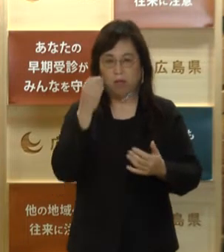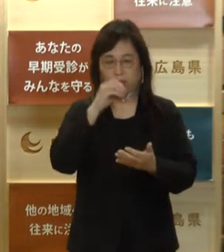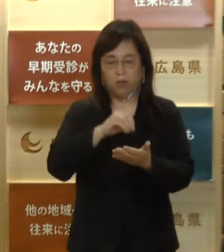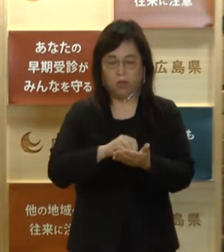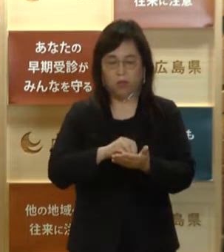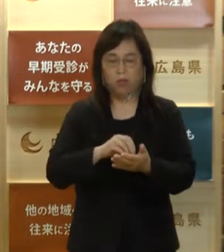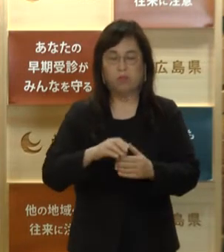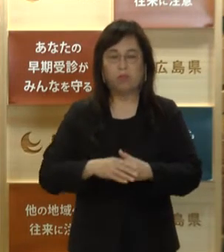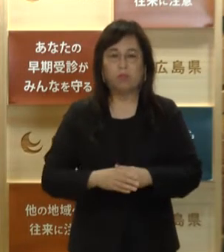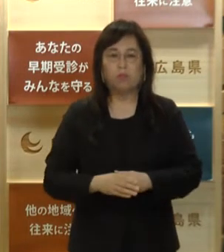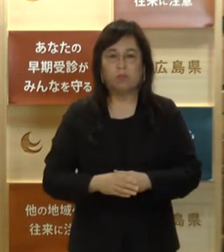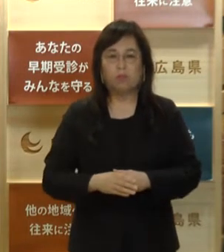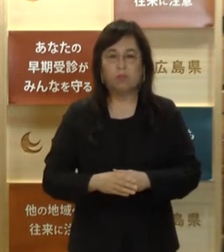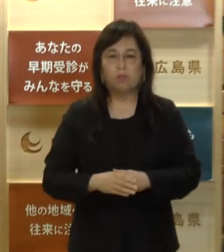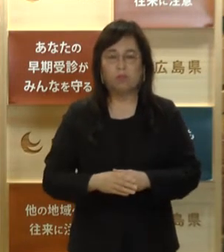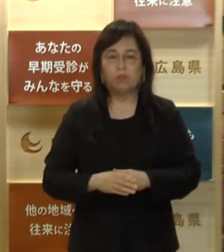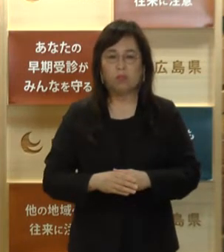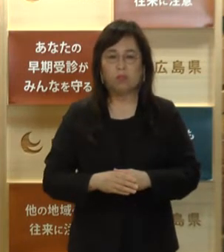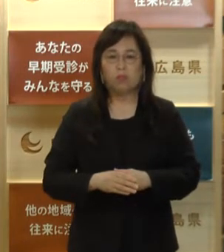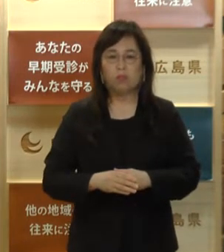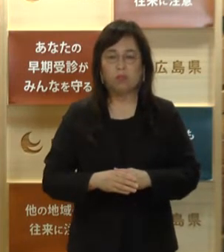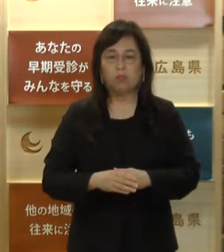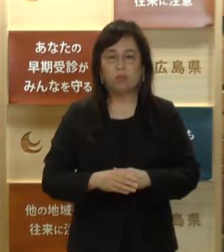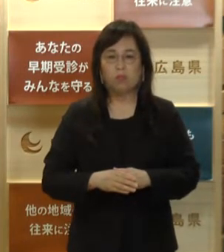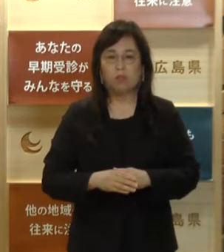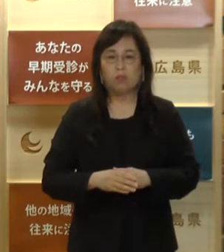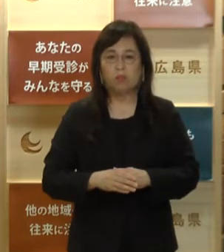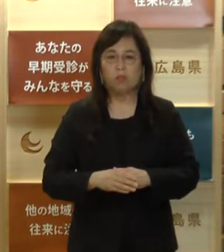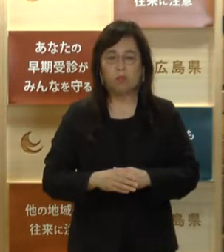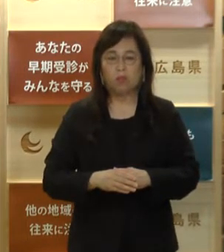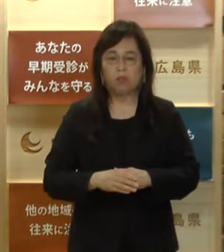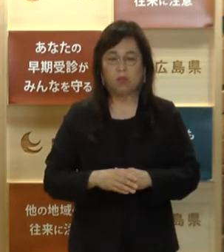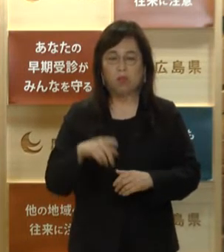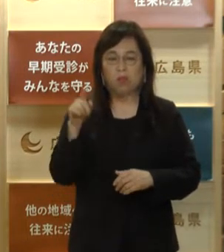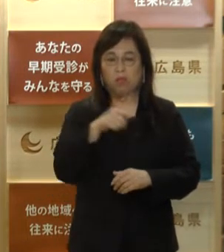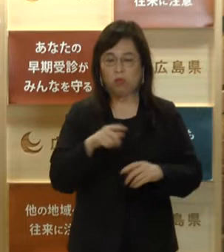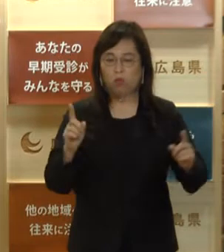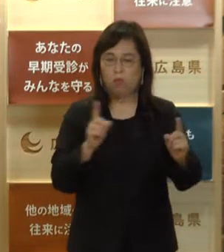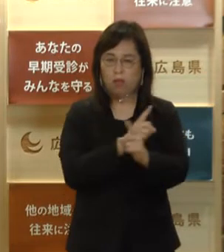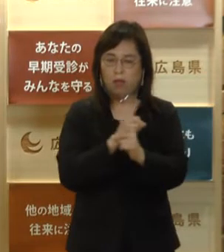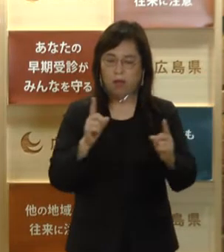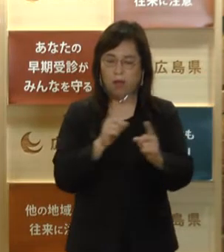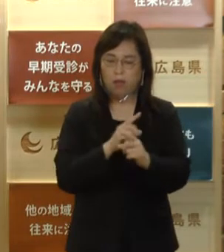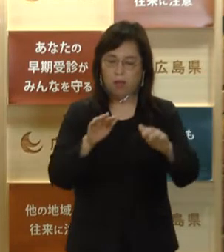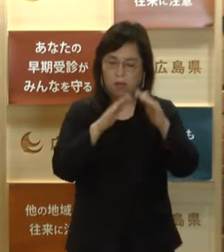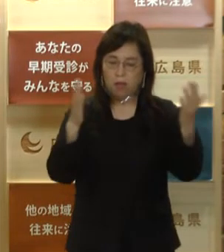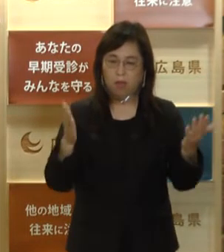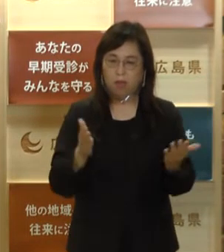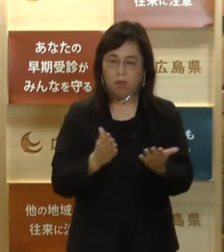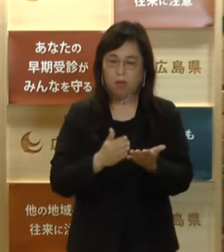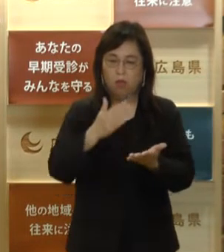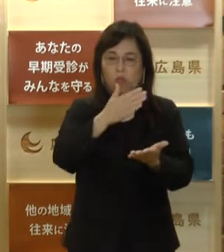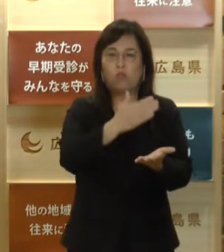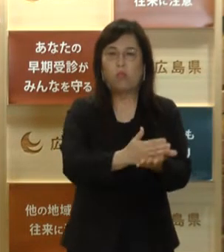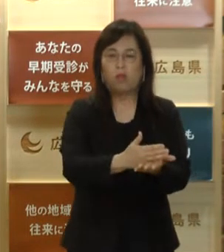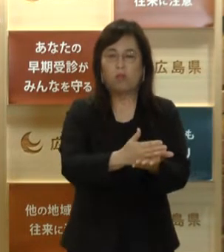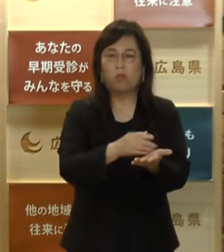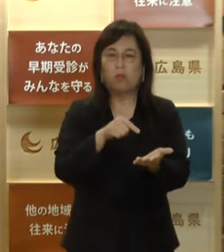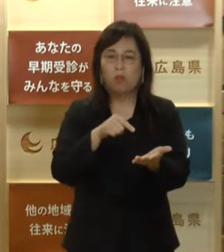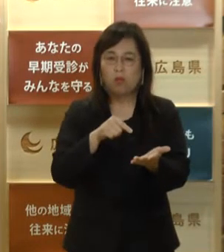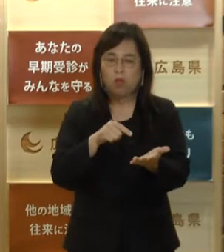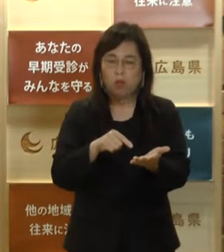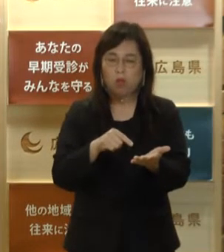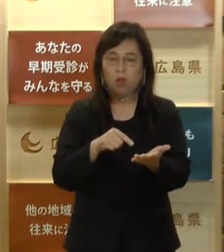で、電車の全体を遮断していくというのは非常に経済的にも社会的にもコストが高